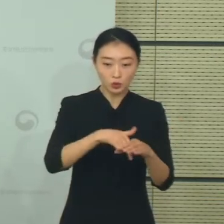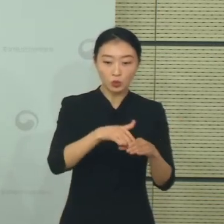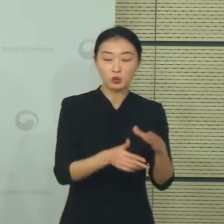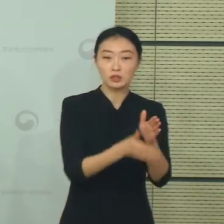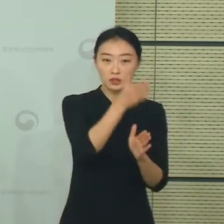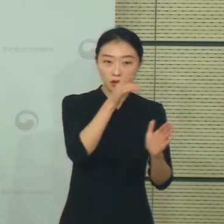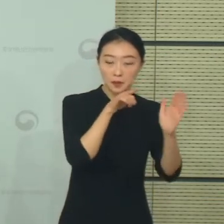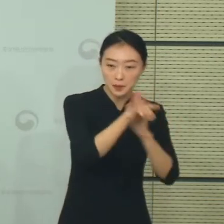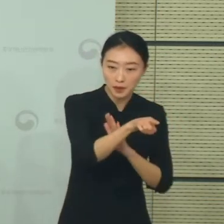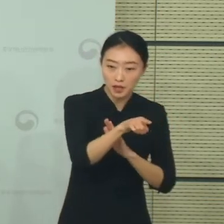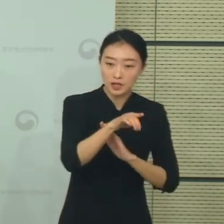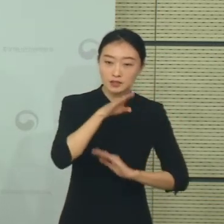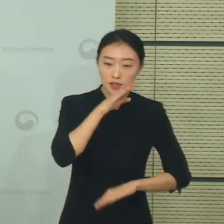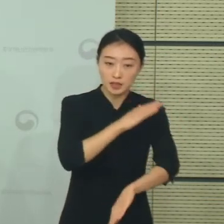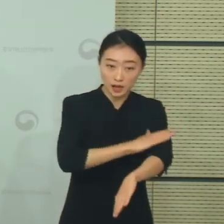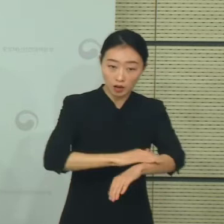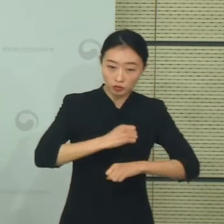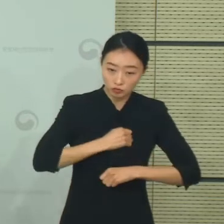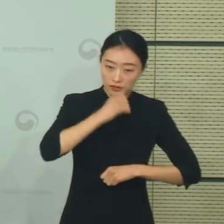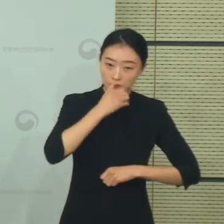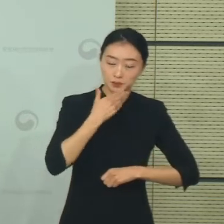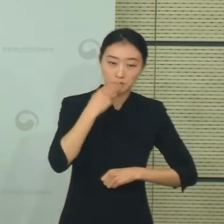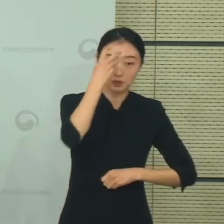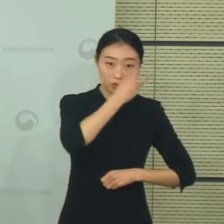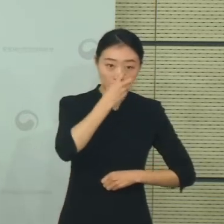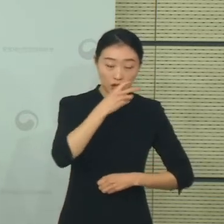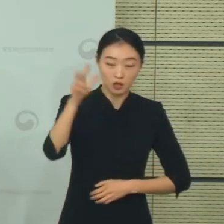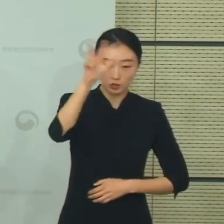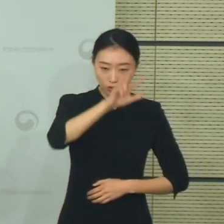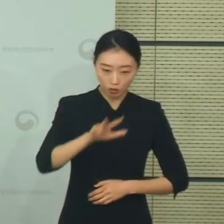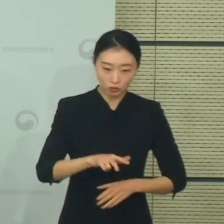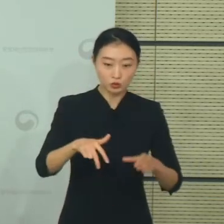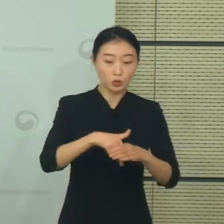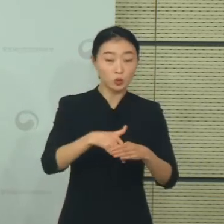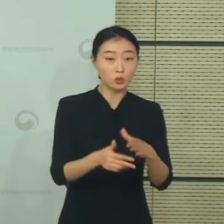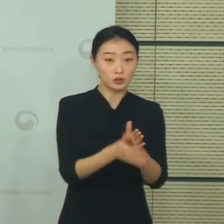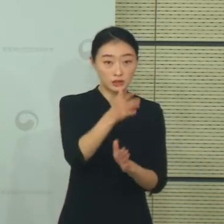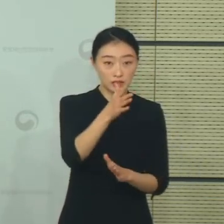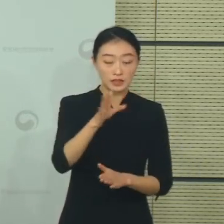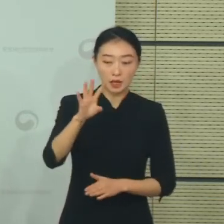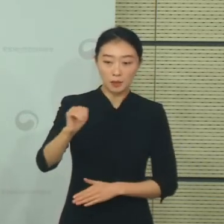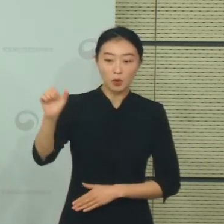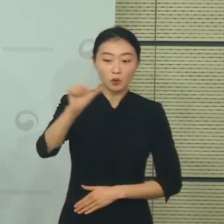이행사항을 점검하였고 전국의 종교시설 45,420개소 중